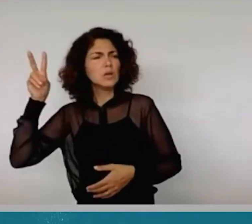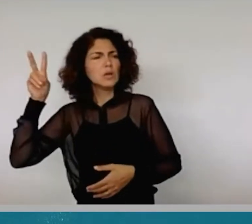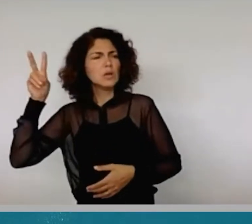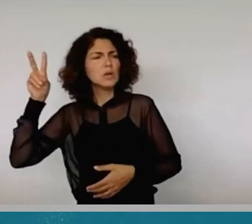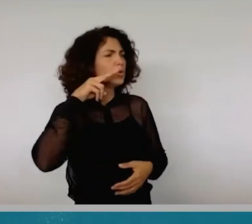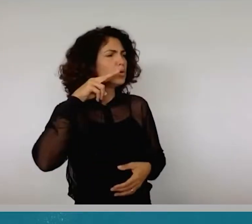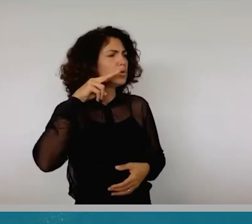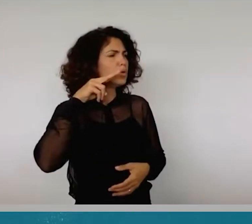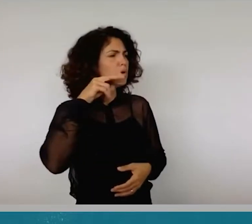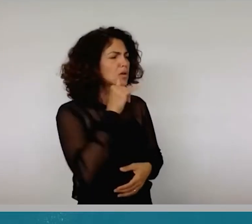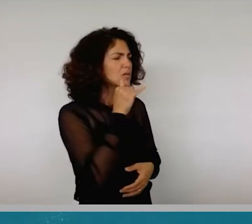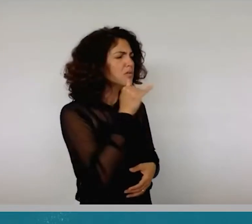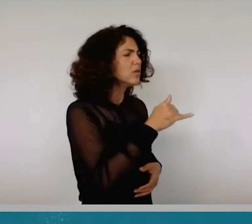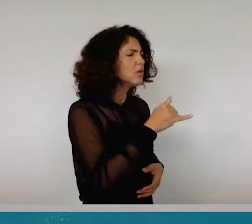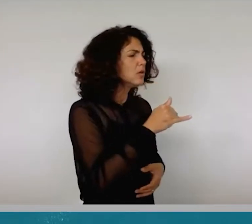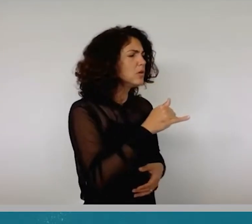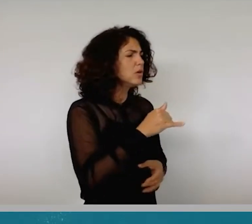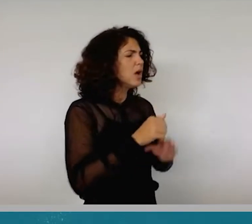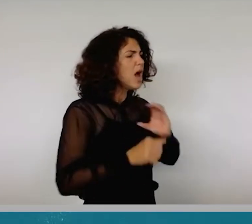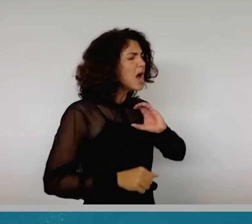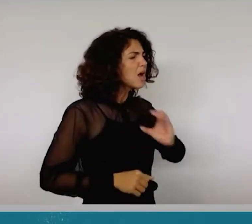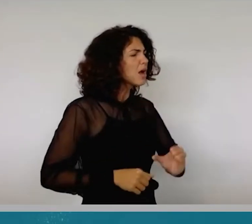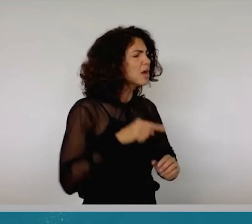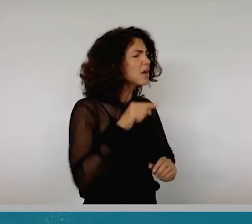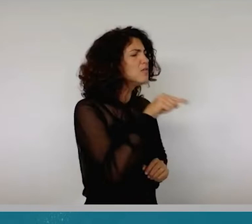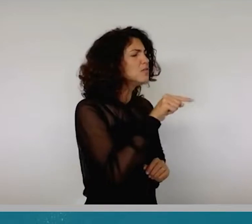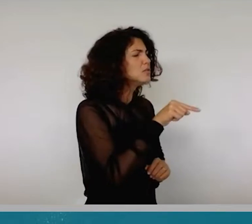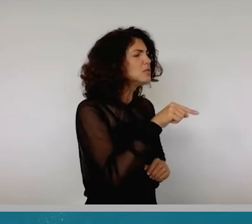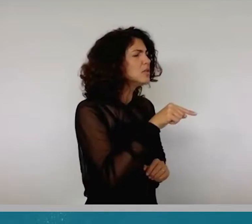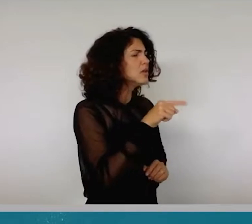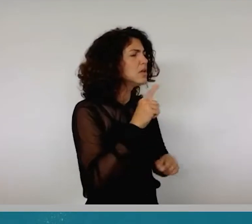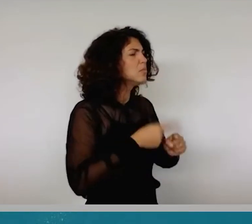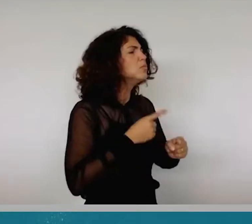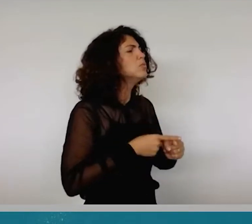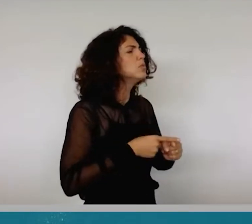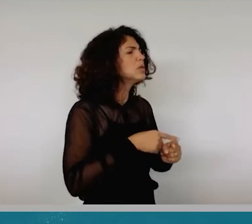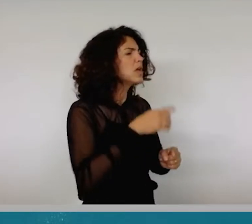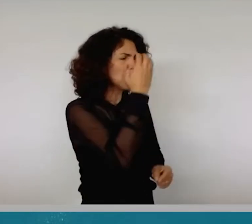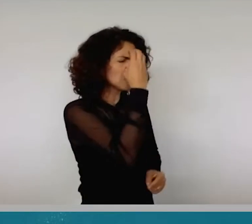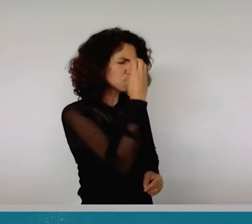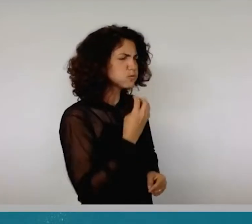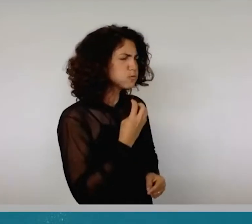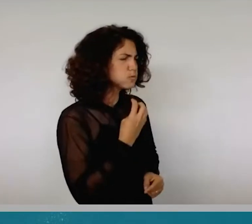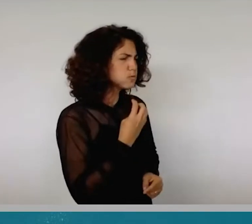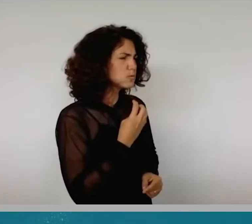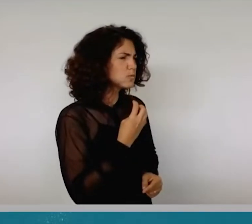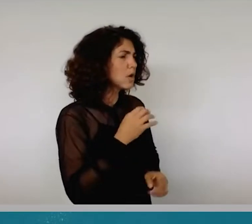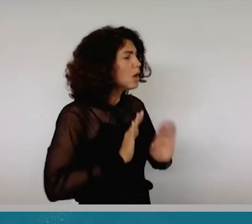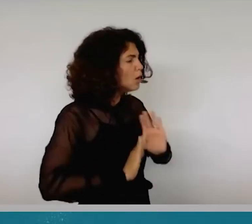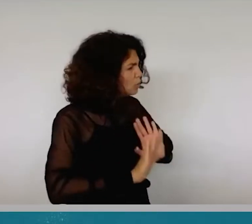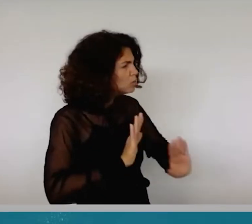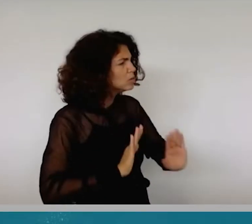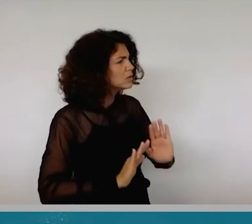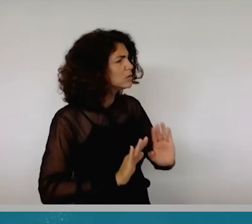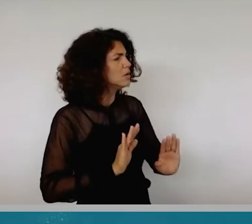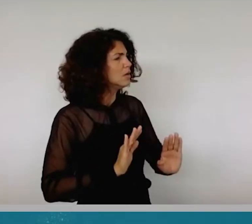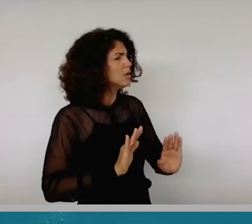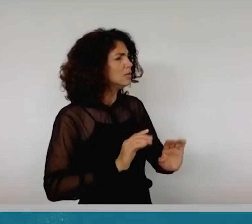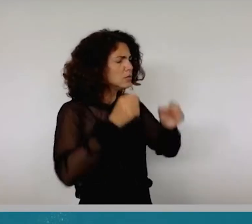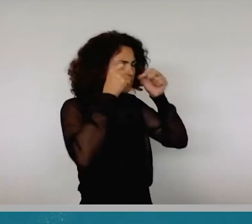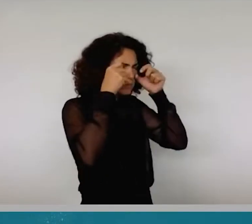E por que descaiu o teu semblante? O que aconteceu? Você está mordendo, vai morder a isca da cobiça. Não morda